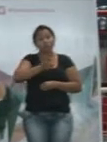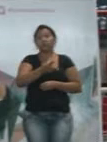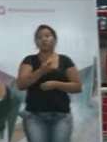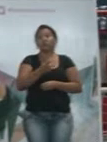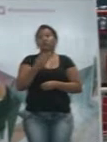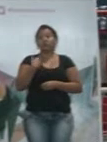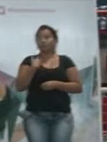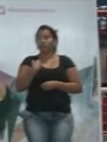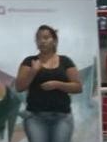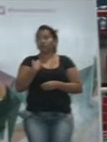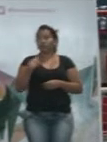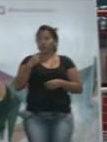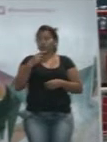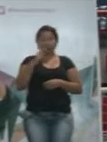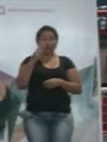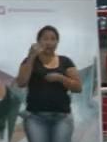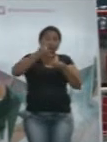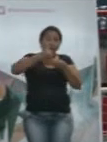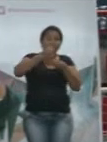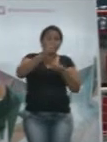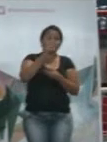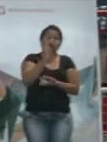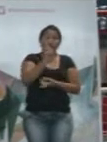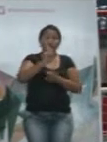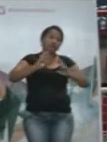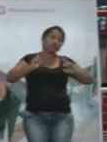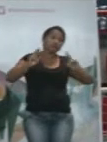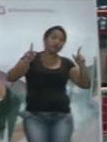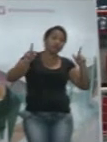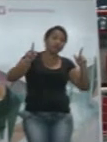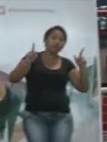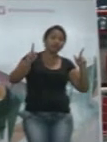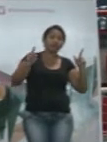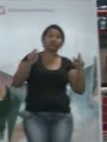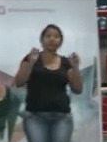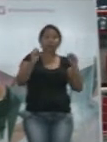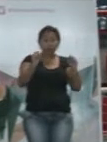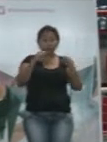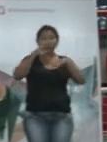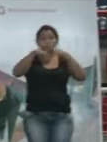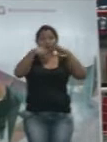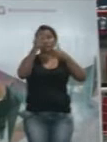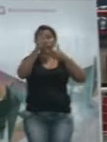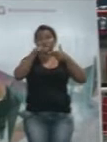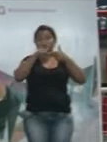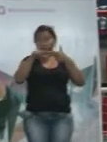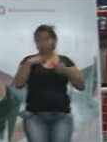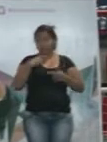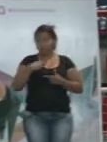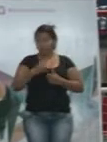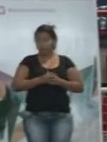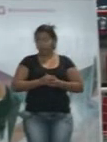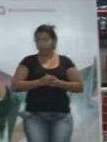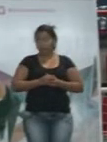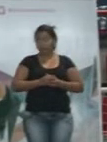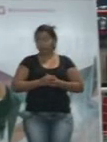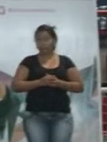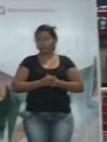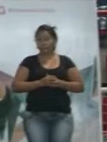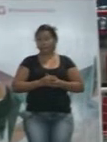o que você tem na queima da gasolina, nem tudo queima. Aí os hidrocarbonetos começam a se acumular e formar a borra do